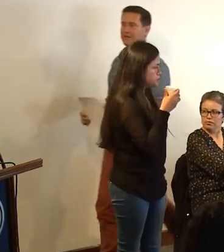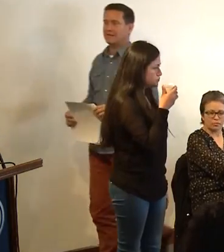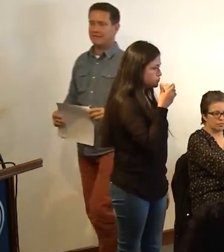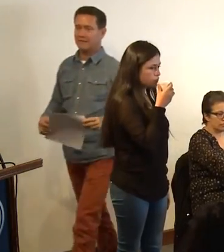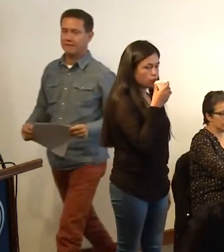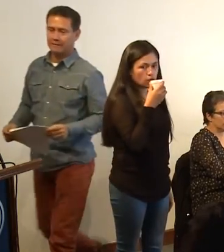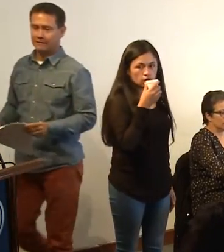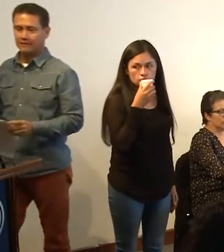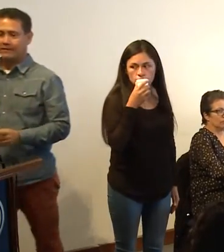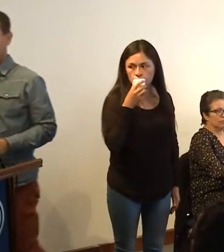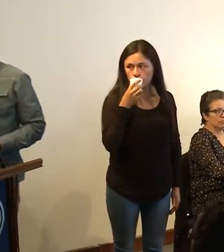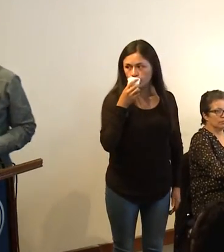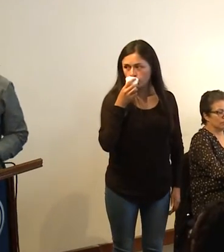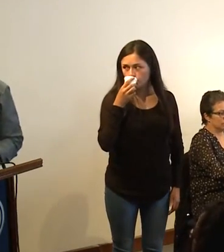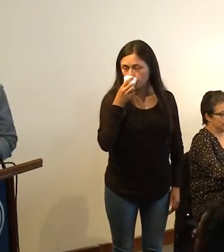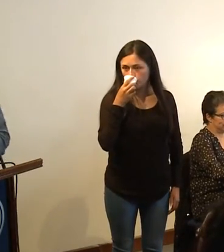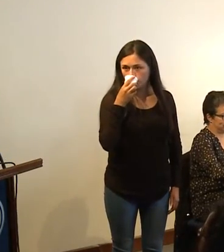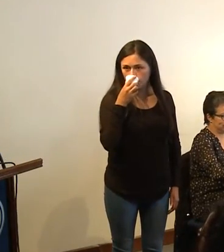Profe Daniel, bien pueda.